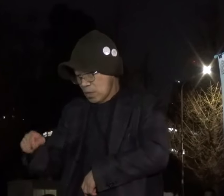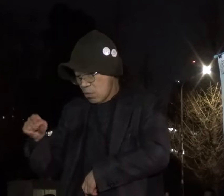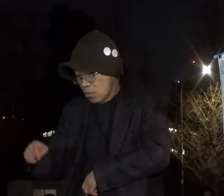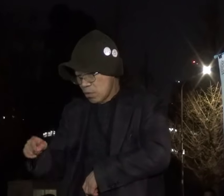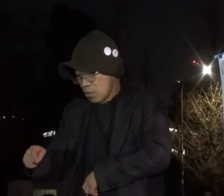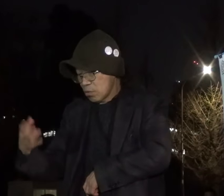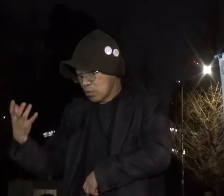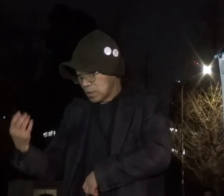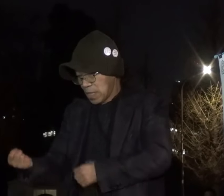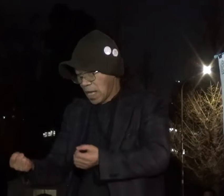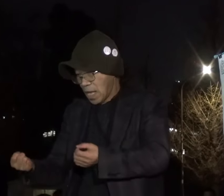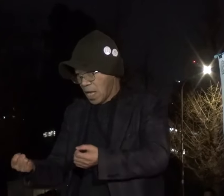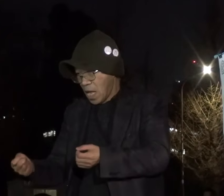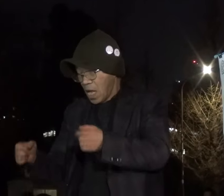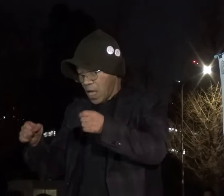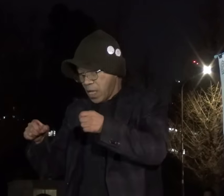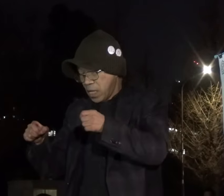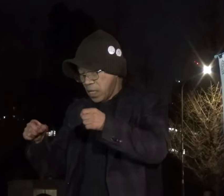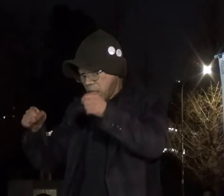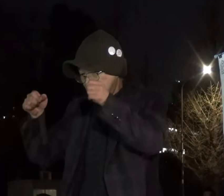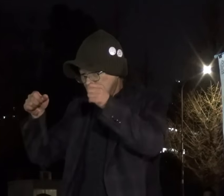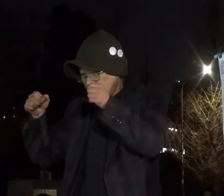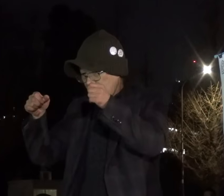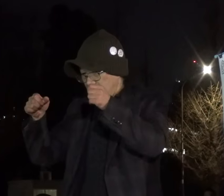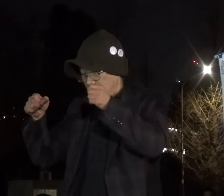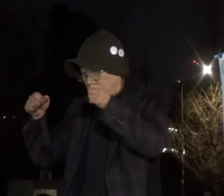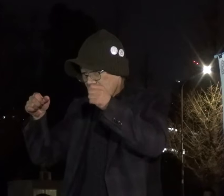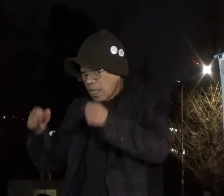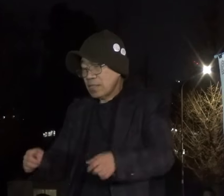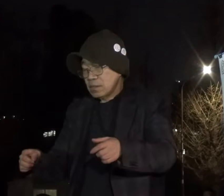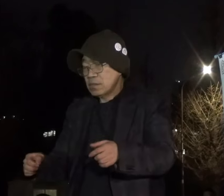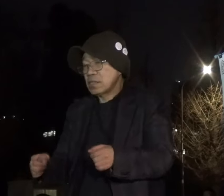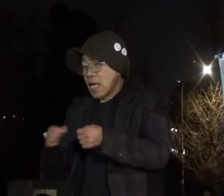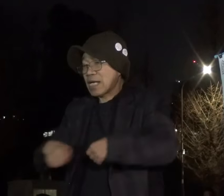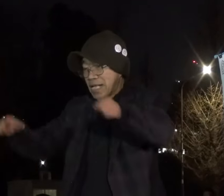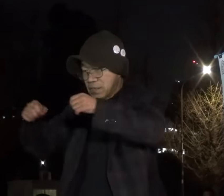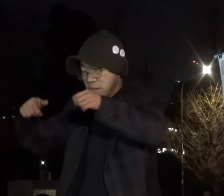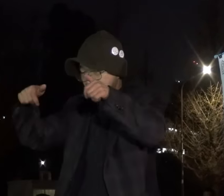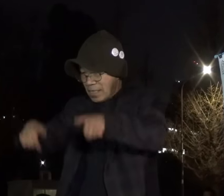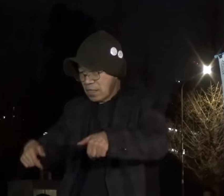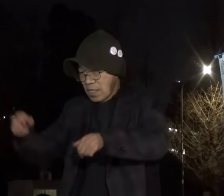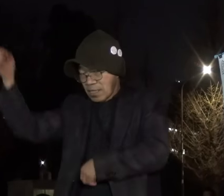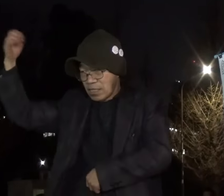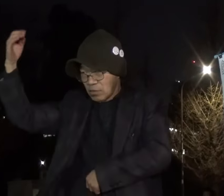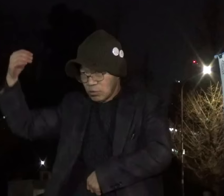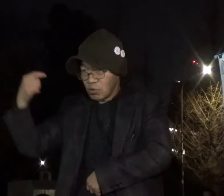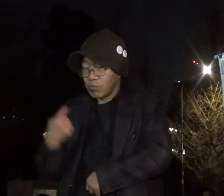前にも行動を参加してここに行きました。